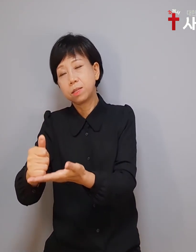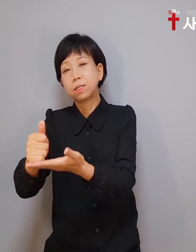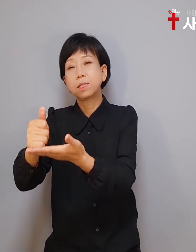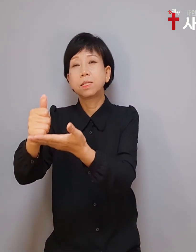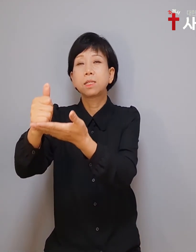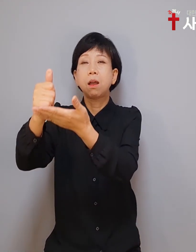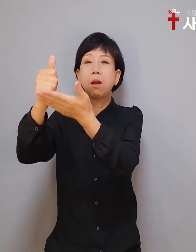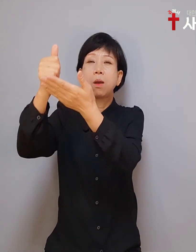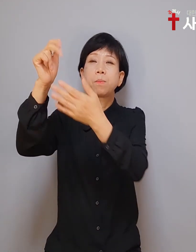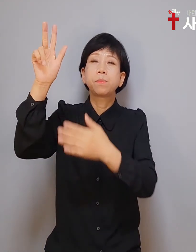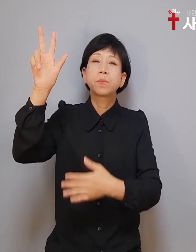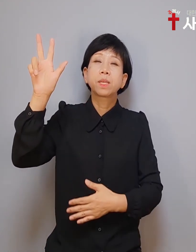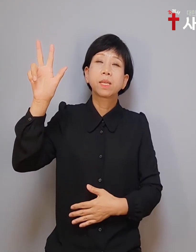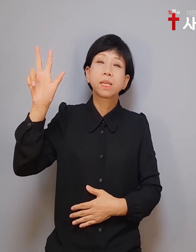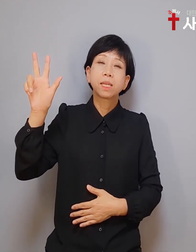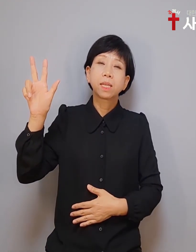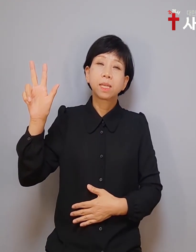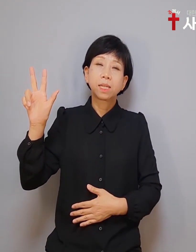주님만을